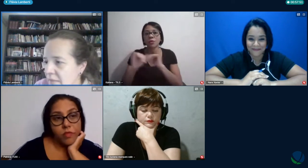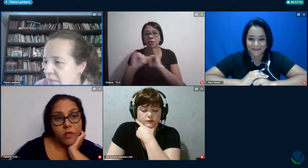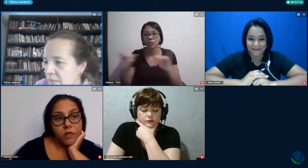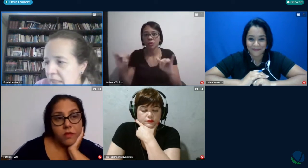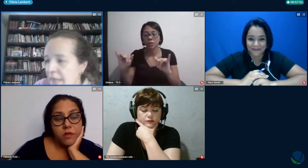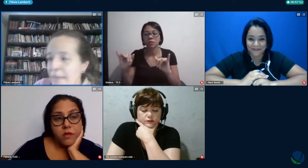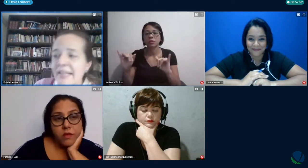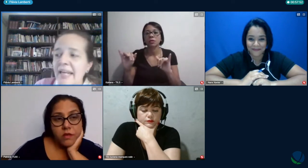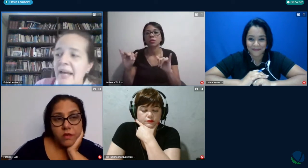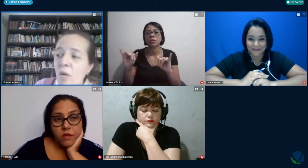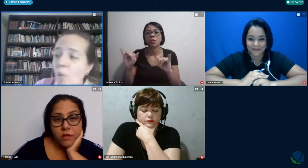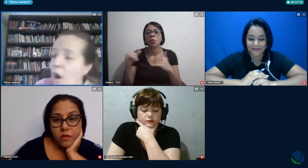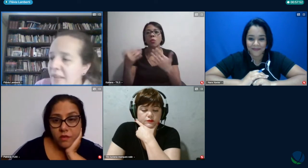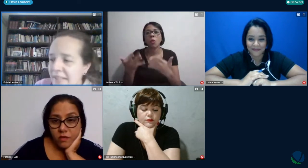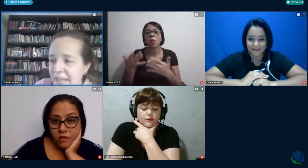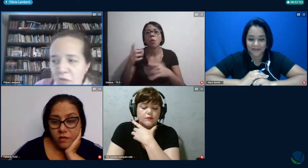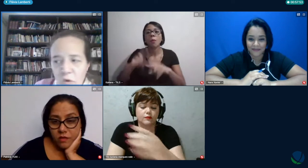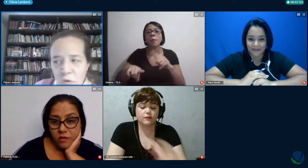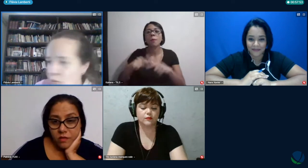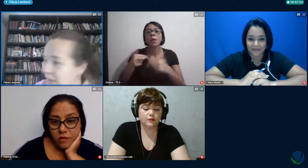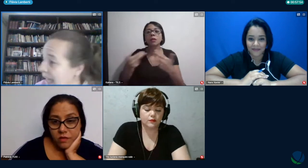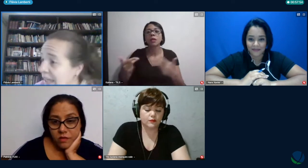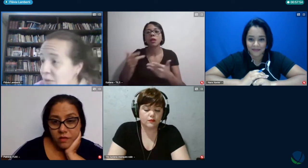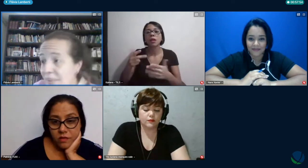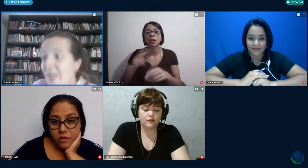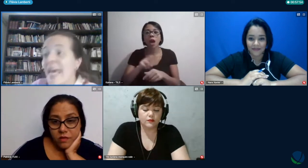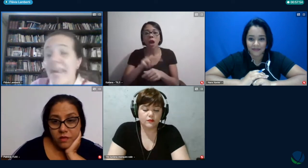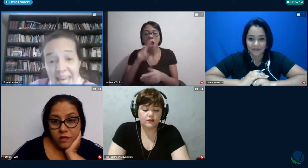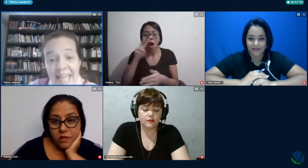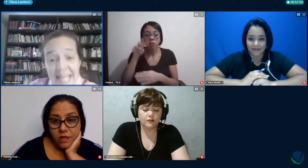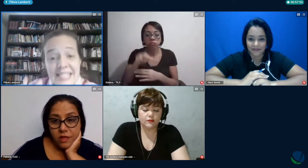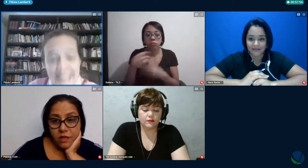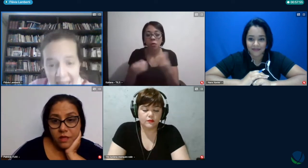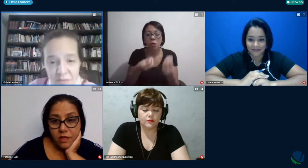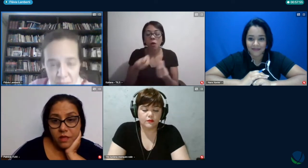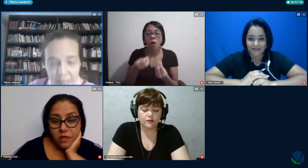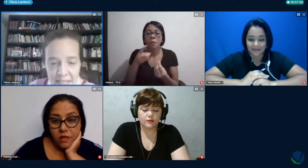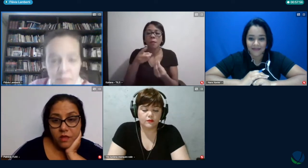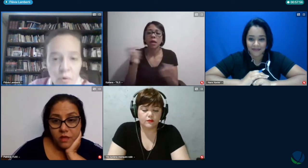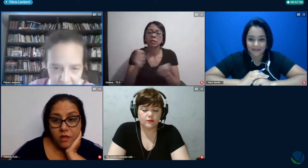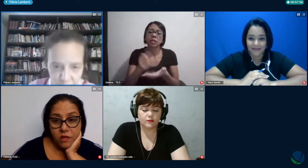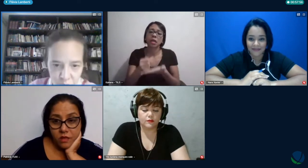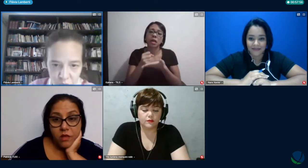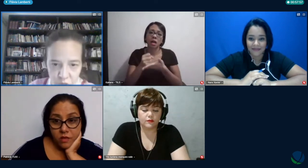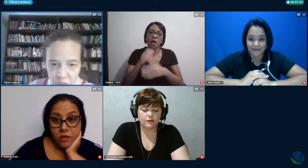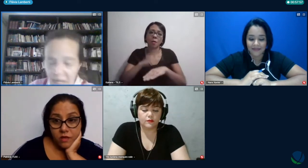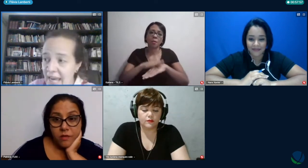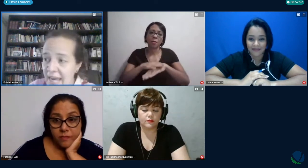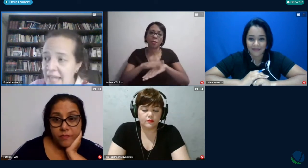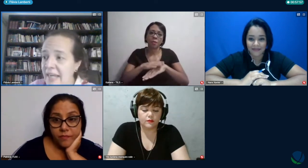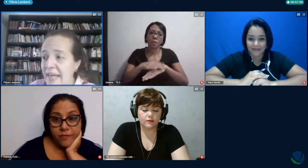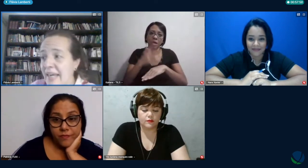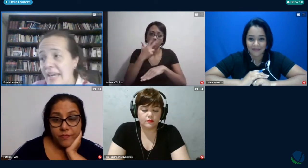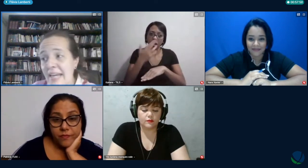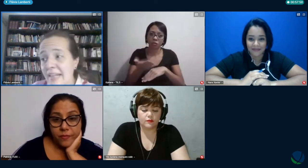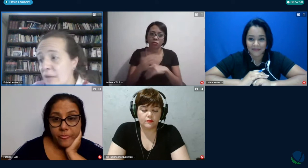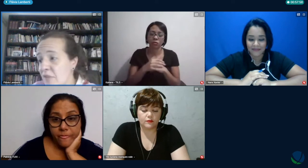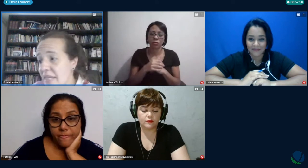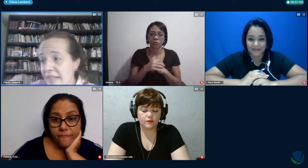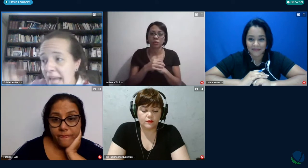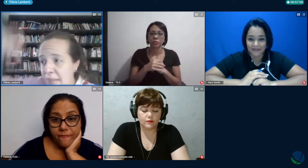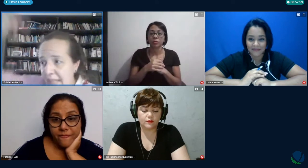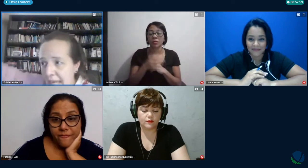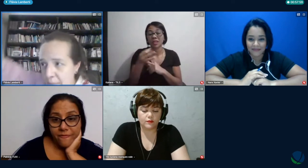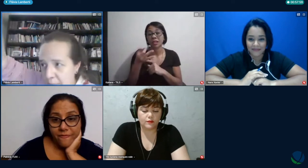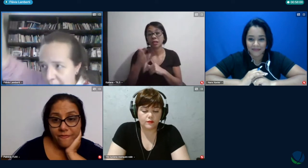né? Em que matéria, qual material foi consultado. Então, ele serve para esse momento. Ele é